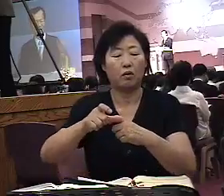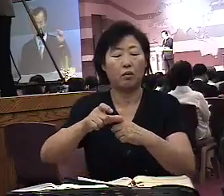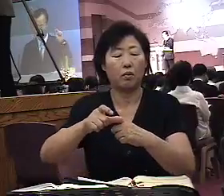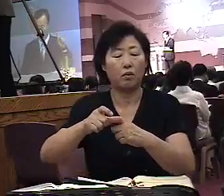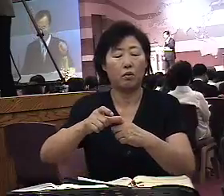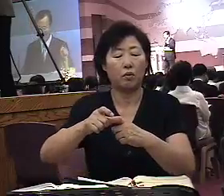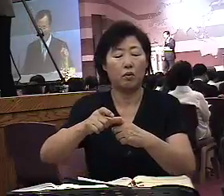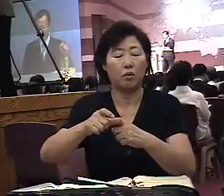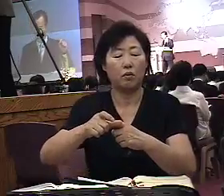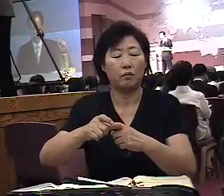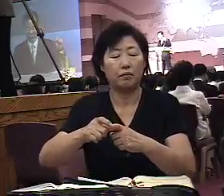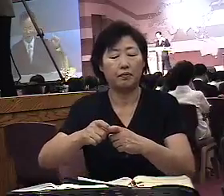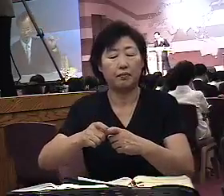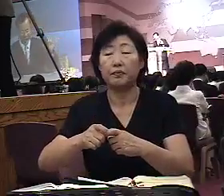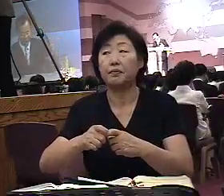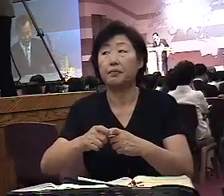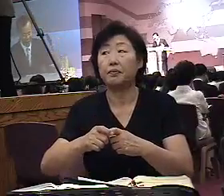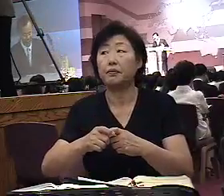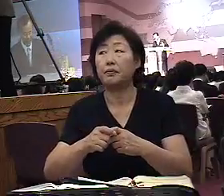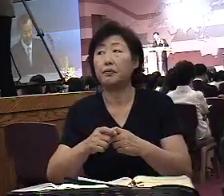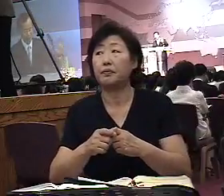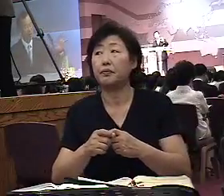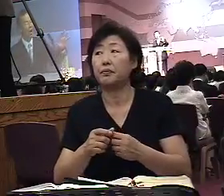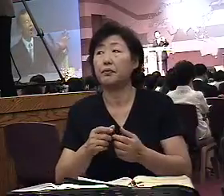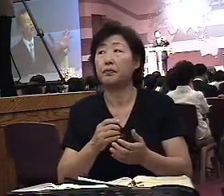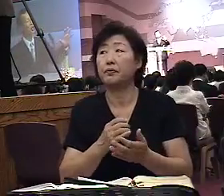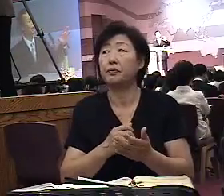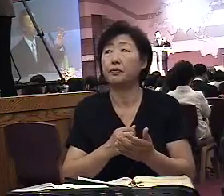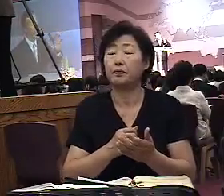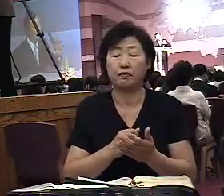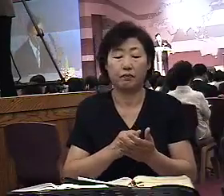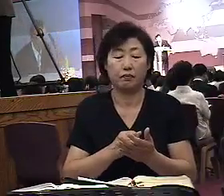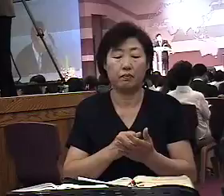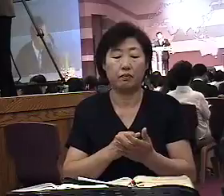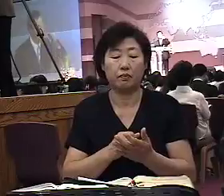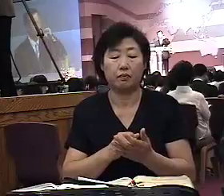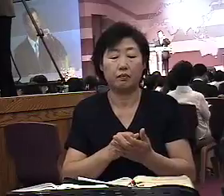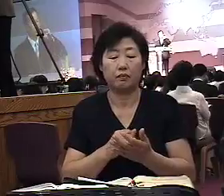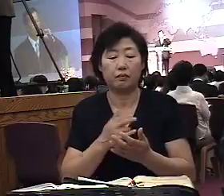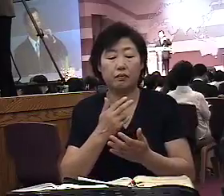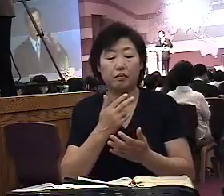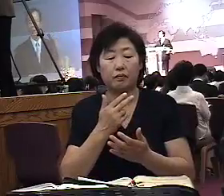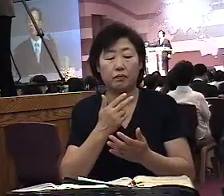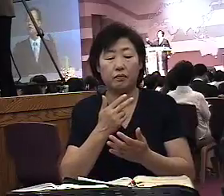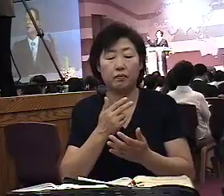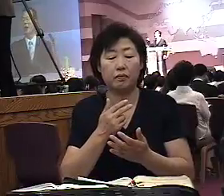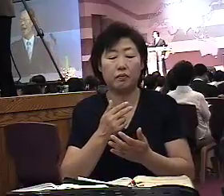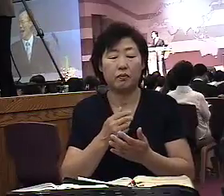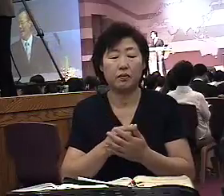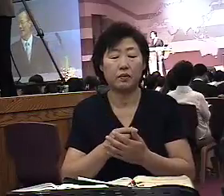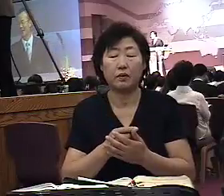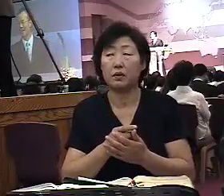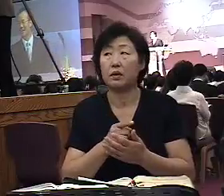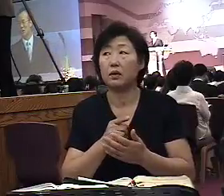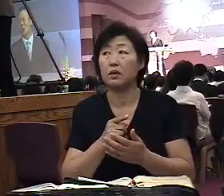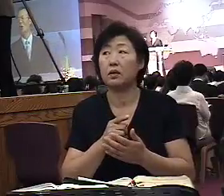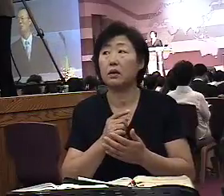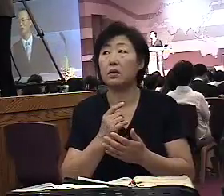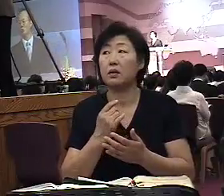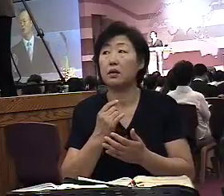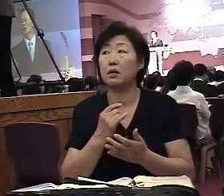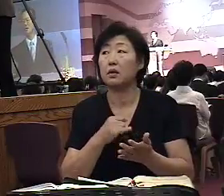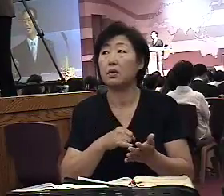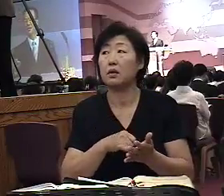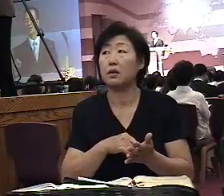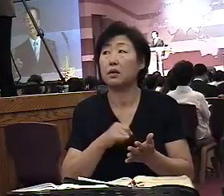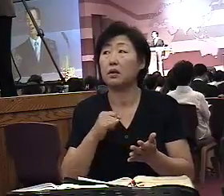있습니다. 영어로 보면은 It was added because of transgressions. It was added.